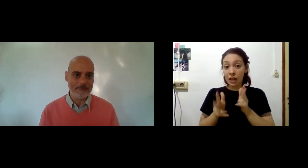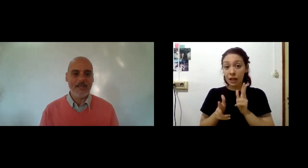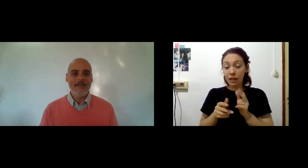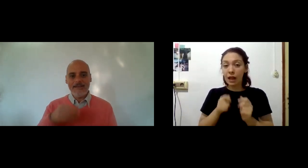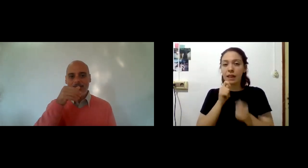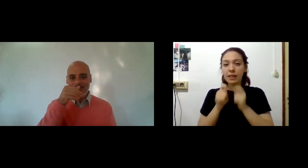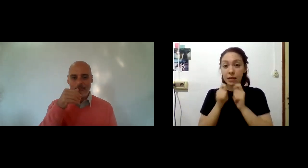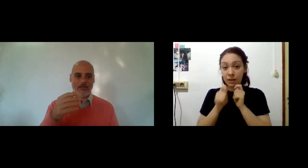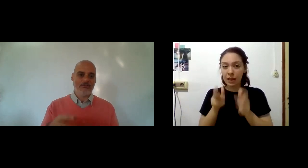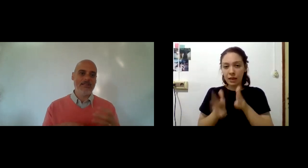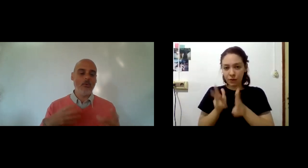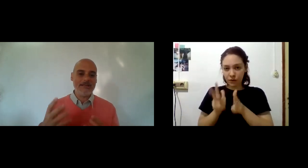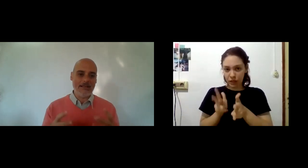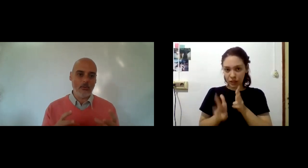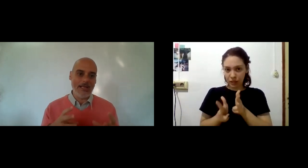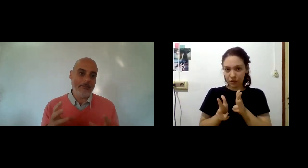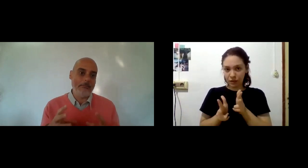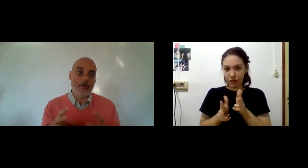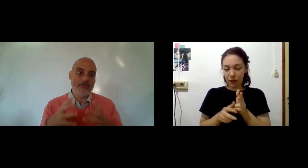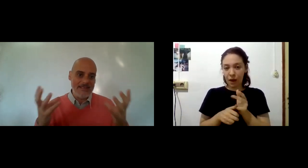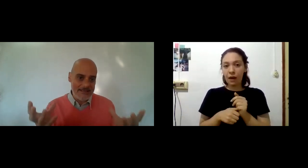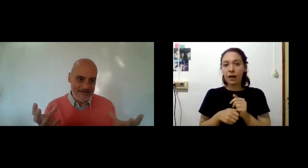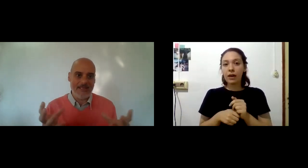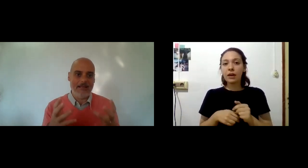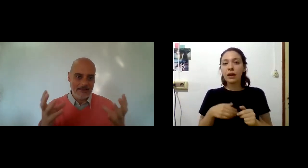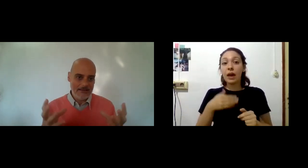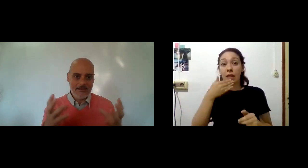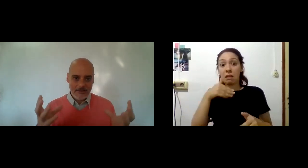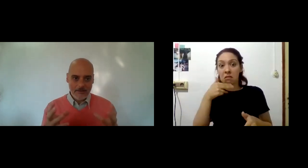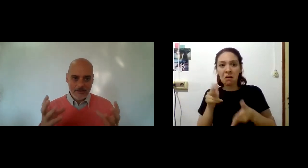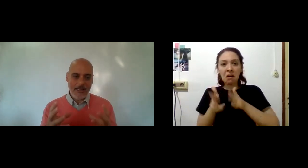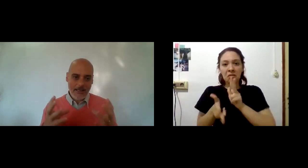uruguaya. Y, bueno, si demuestran una proficiencia